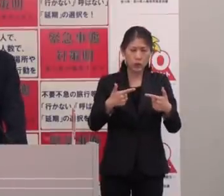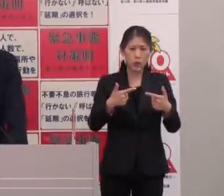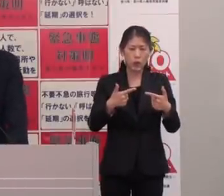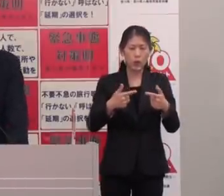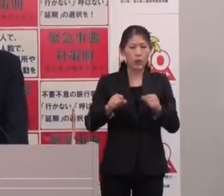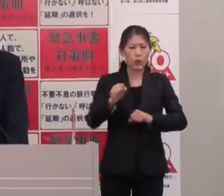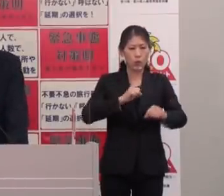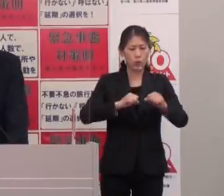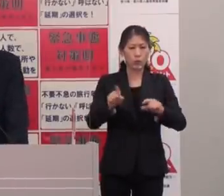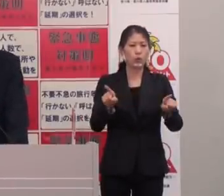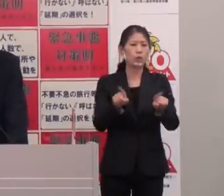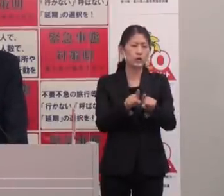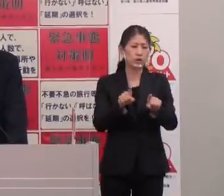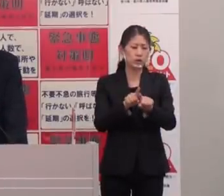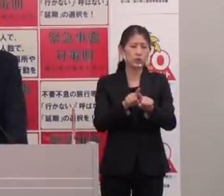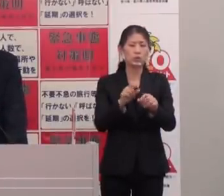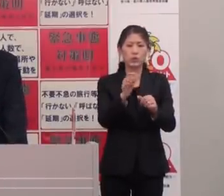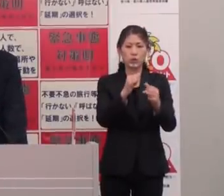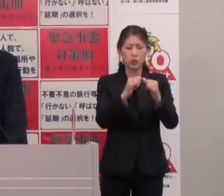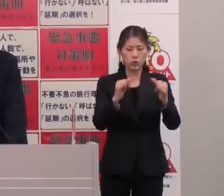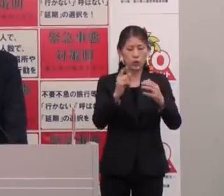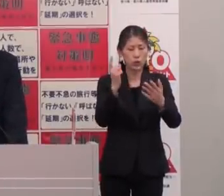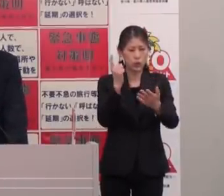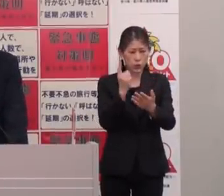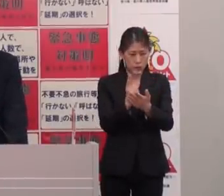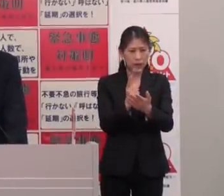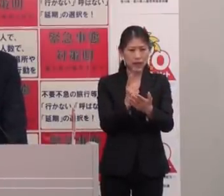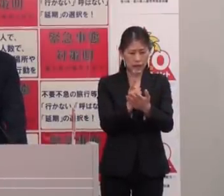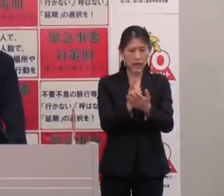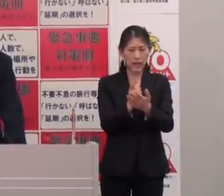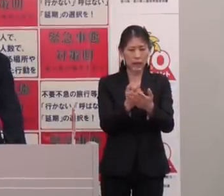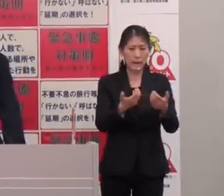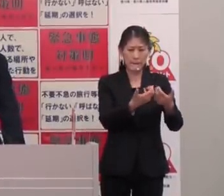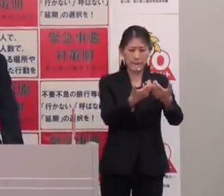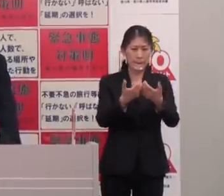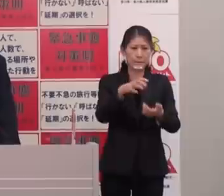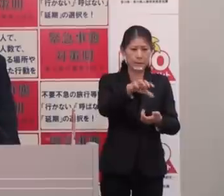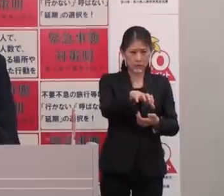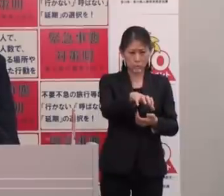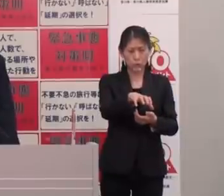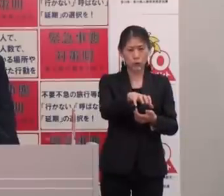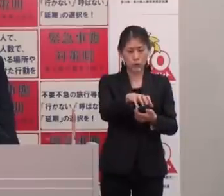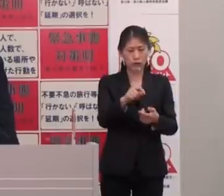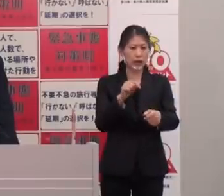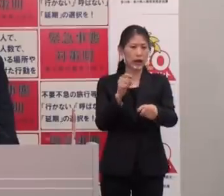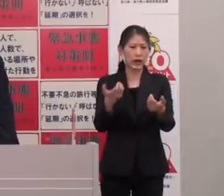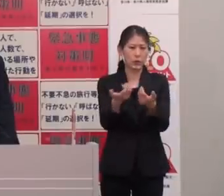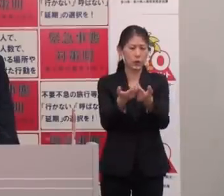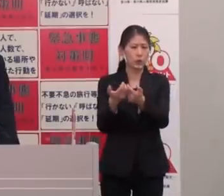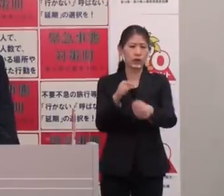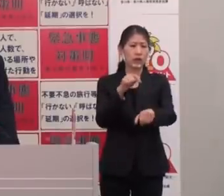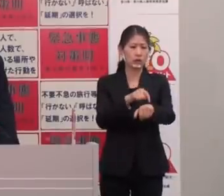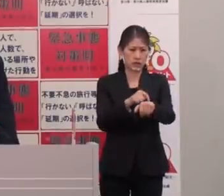共にしている仲間と少人数で、混雑している場所や時間を避けた行動を取ることなどを強く